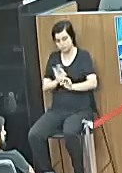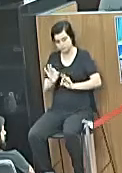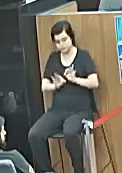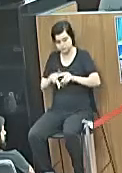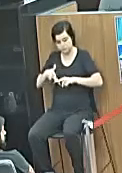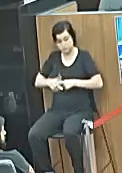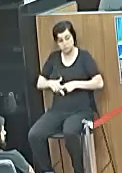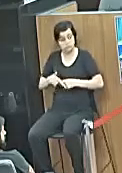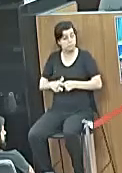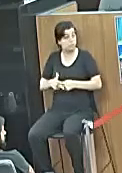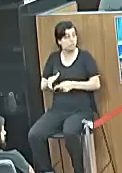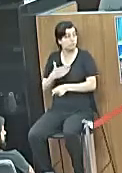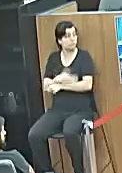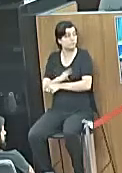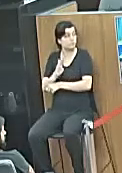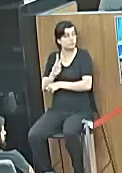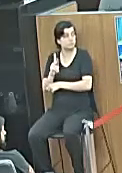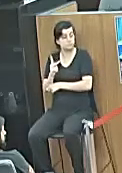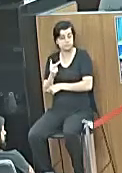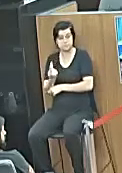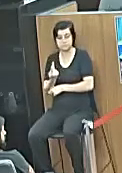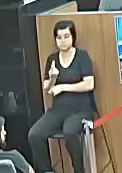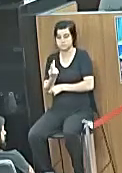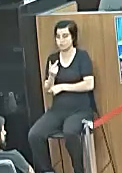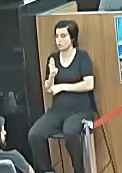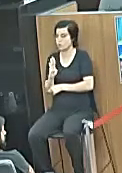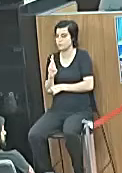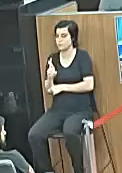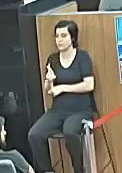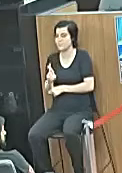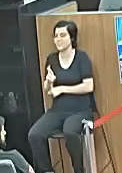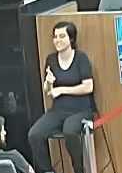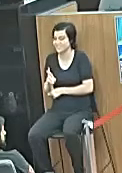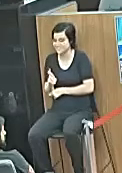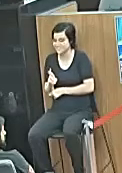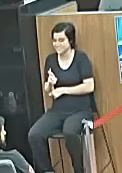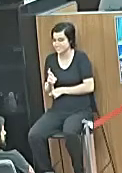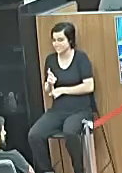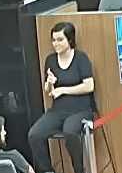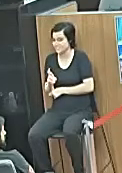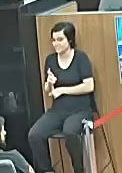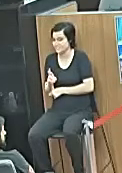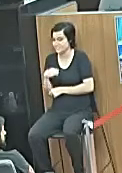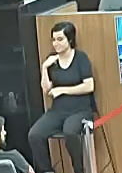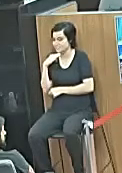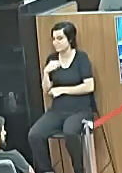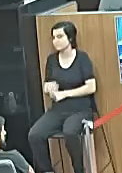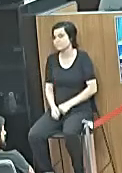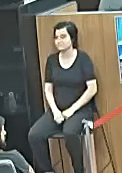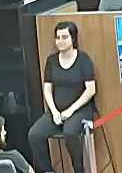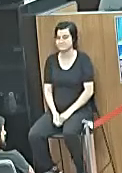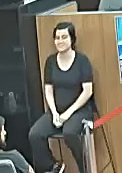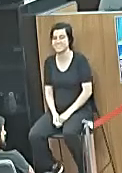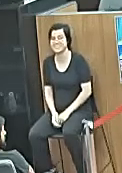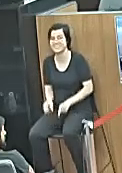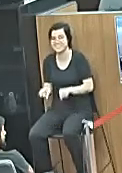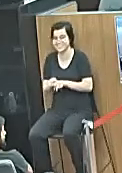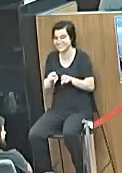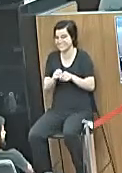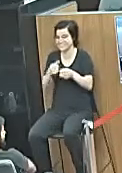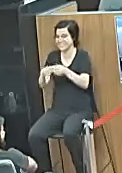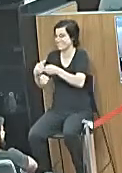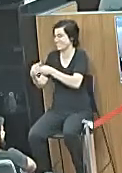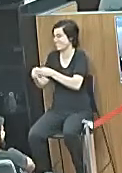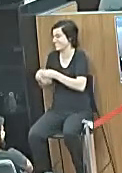localizada entre os municípios de itacarambi em manga ea construção da ponte mg 402 entre os municípios de são francisco e